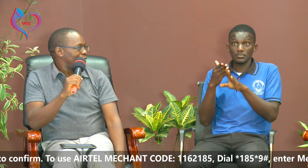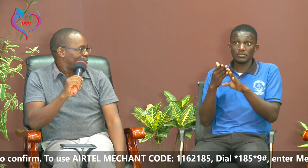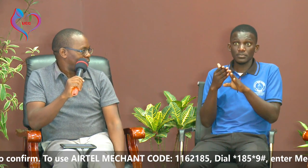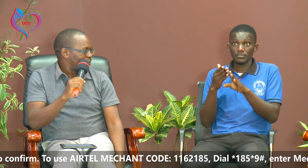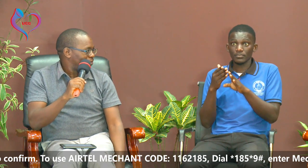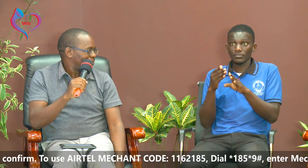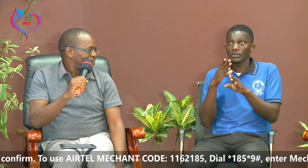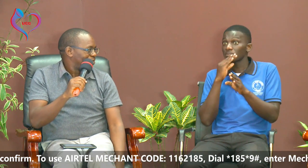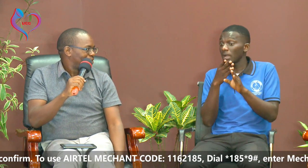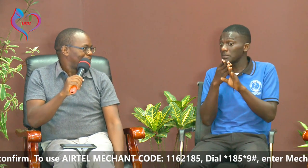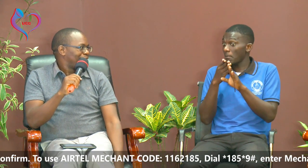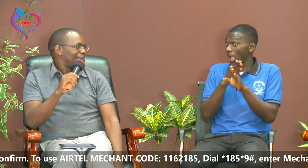saint